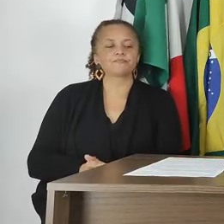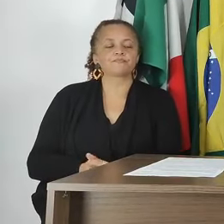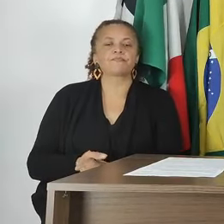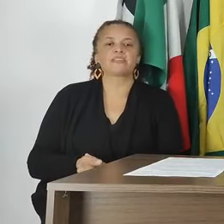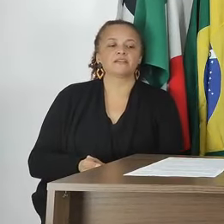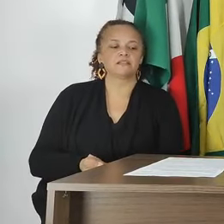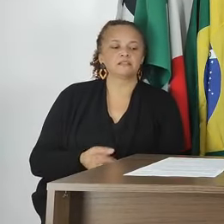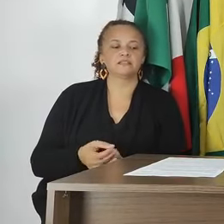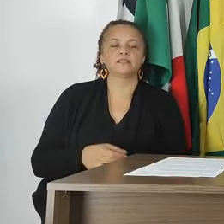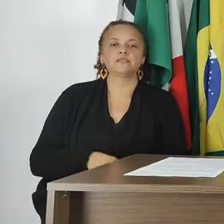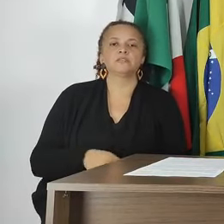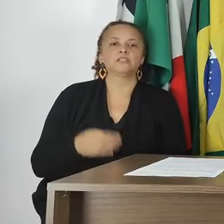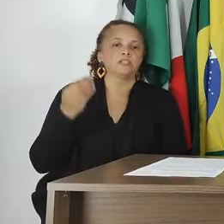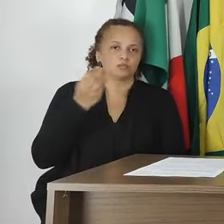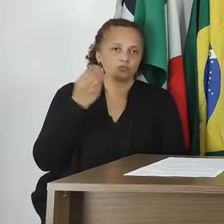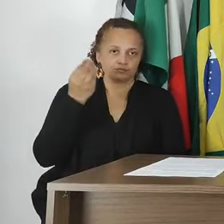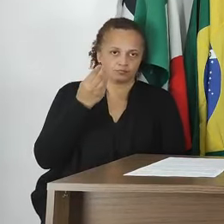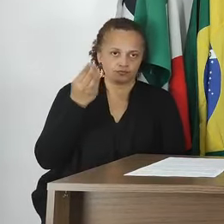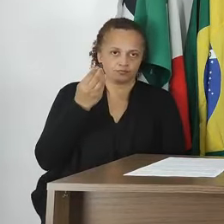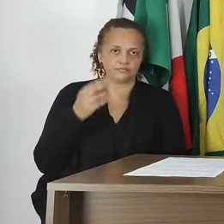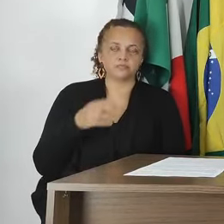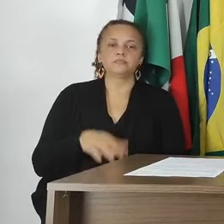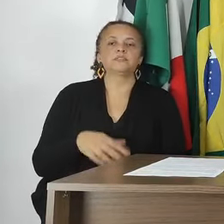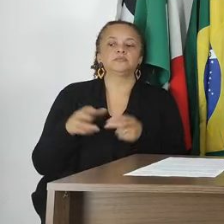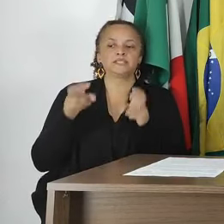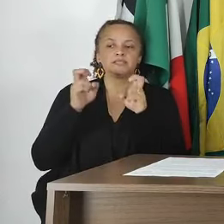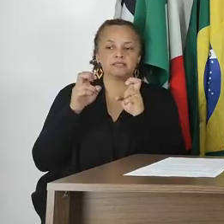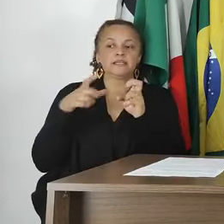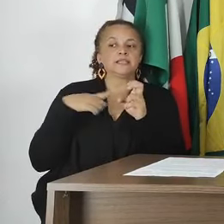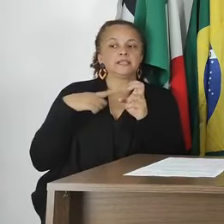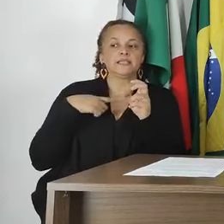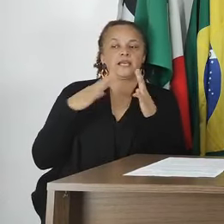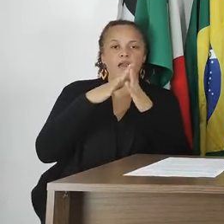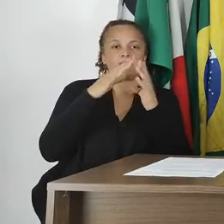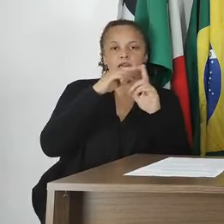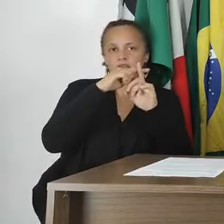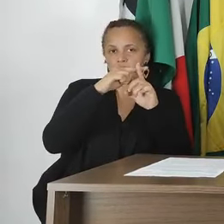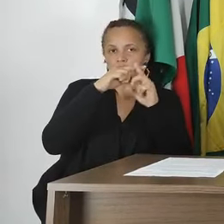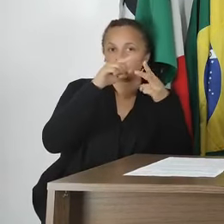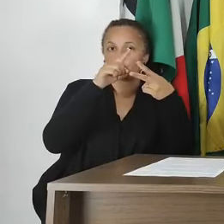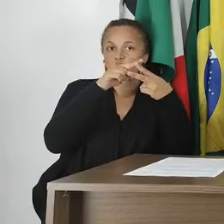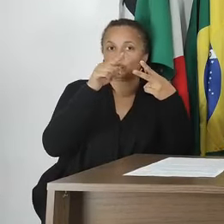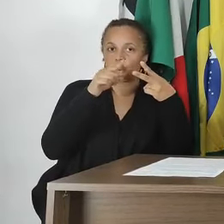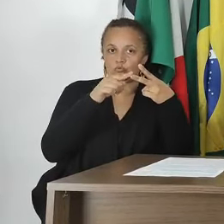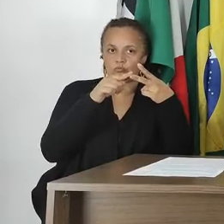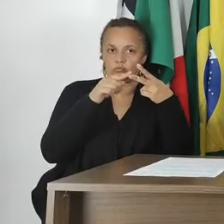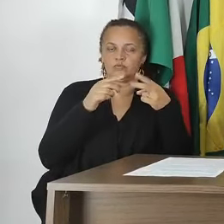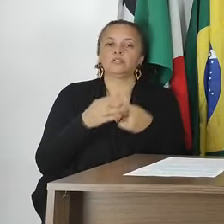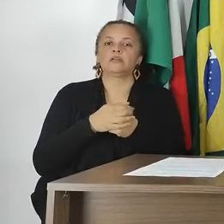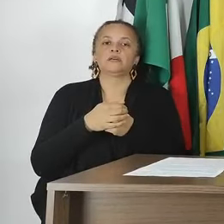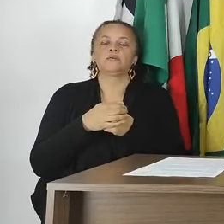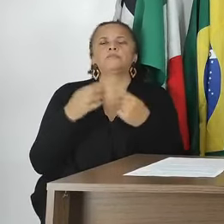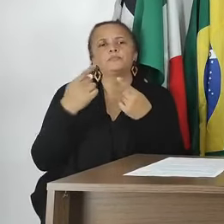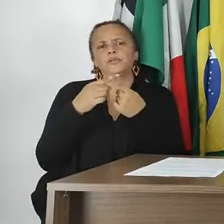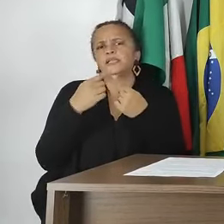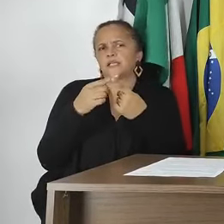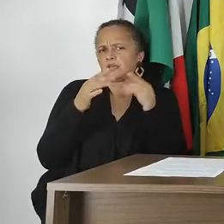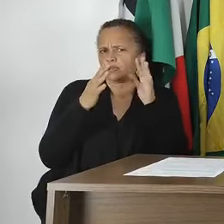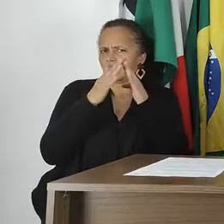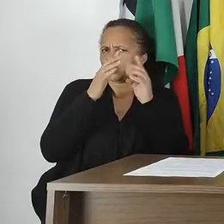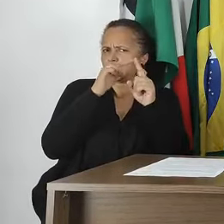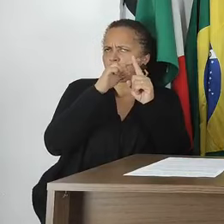visão, existem as duas missões da igreja. Que basicamente a Igreja de Jesus Cristo tem duas missões a